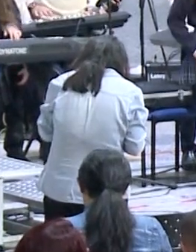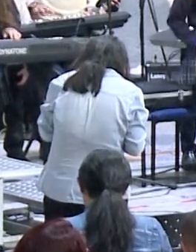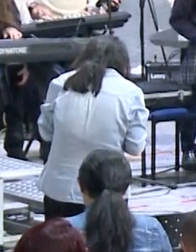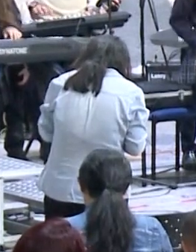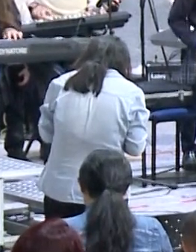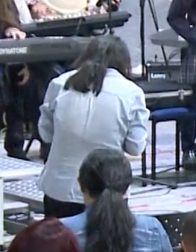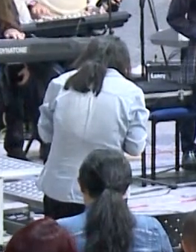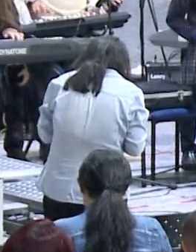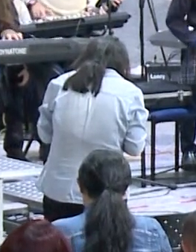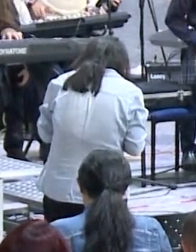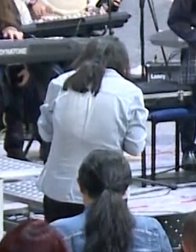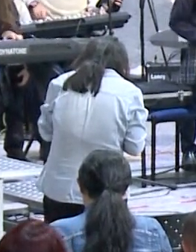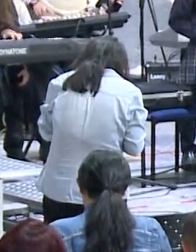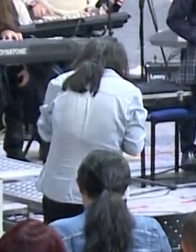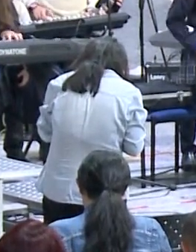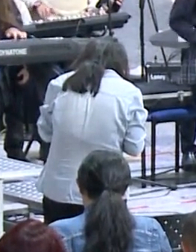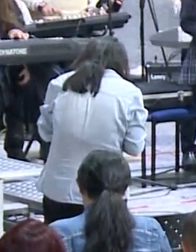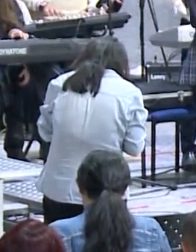i